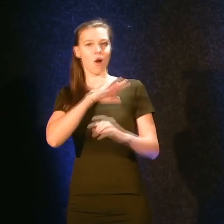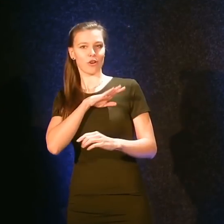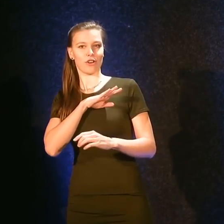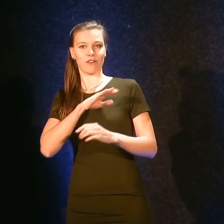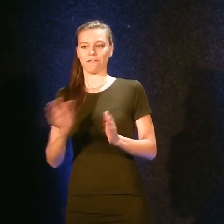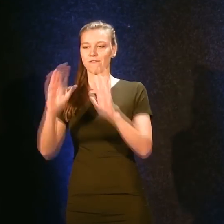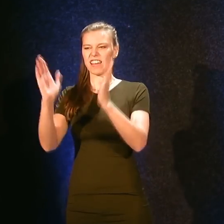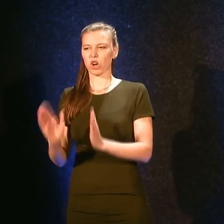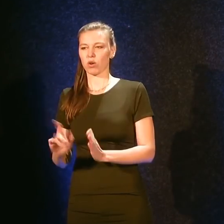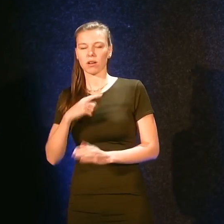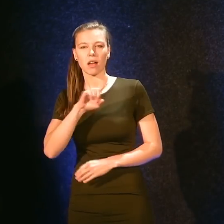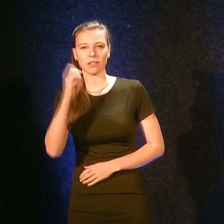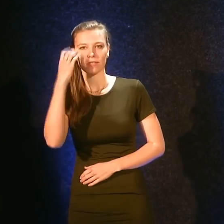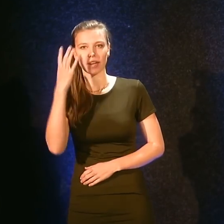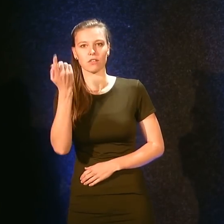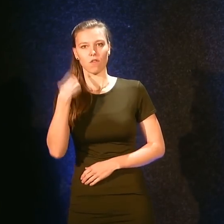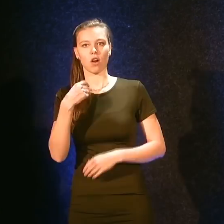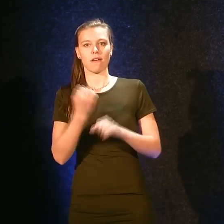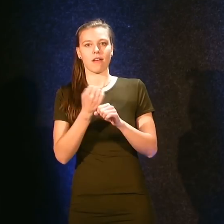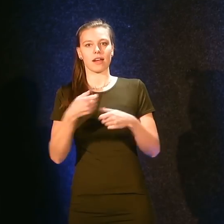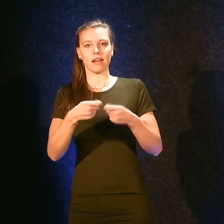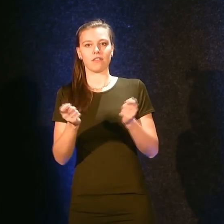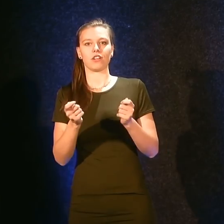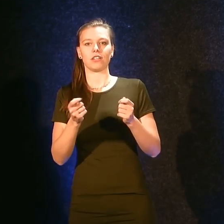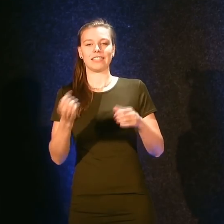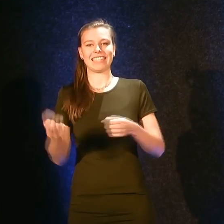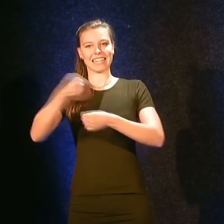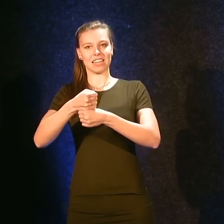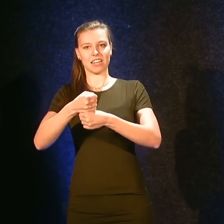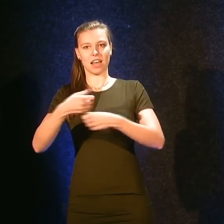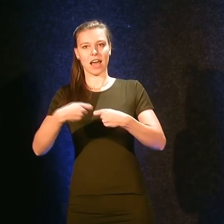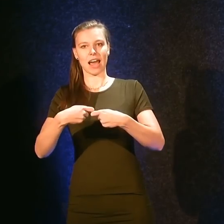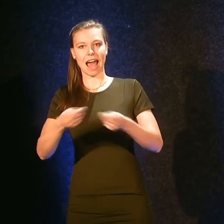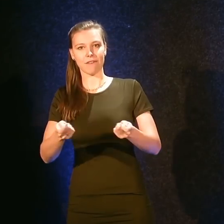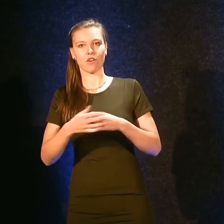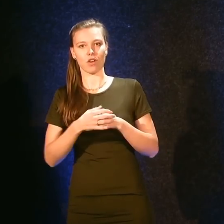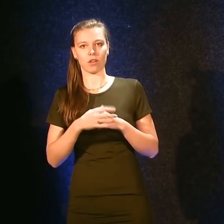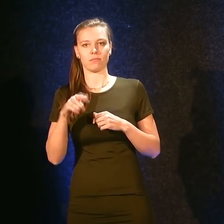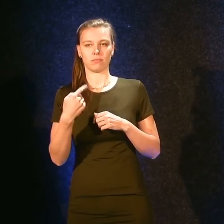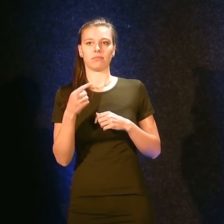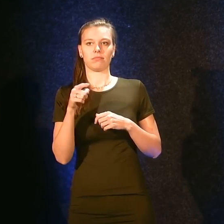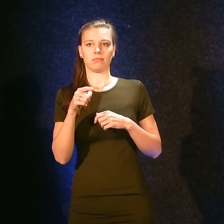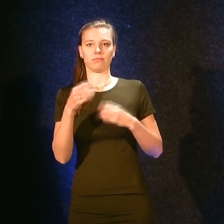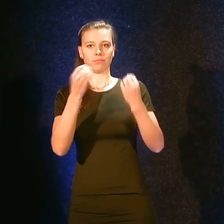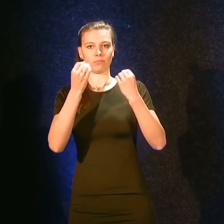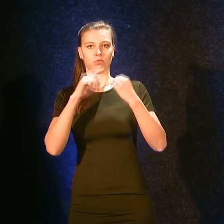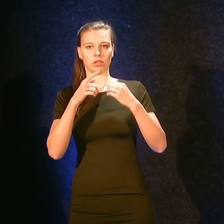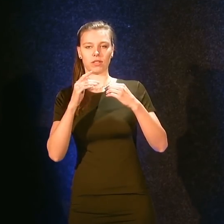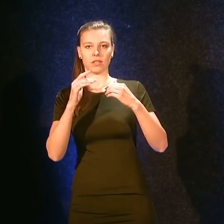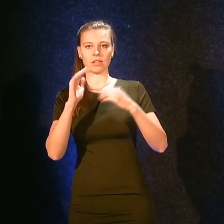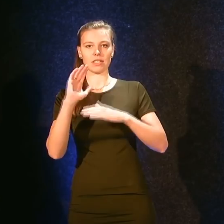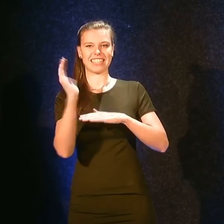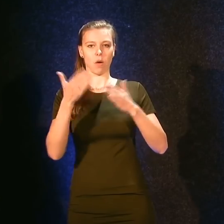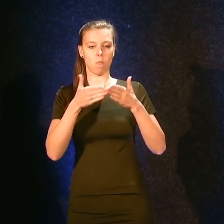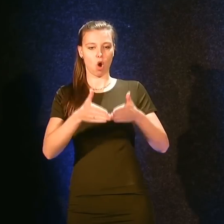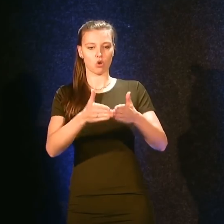vorige werkgever Stichting Gaven een functioneringsgesprek had met de directeur. En dat deed hij dan op zijn zeilbootje op de Loosdrechtse plassen.